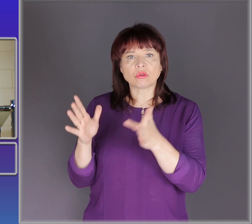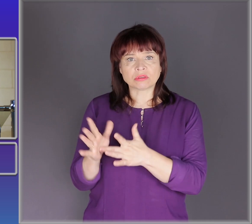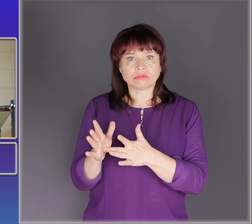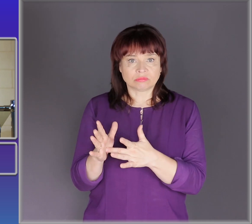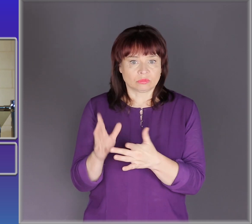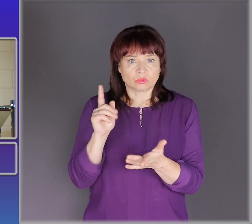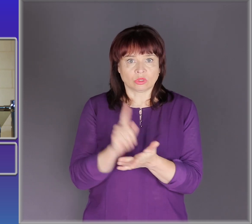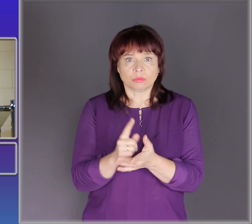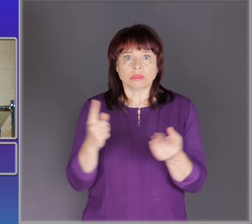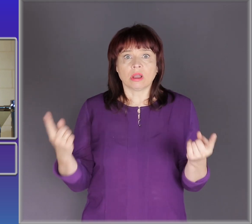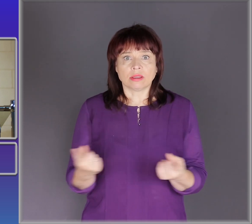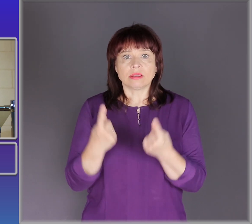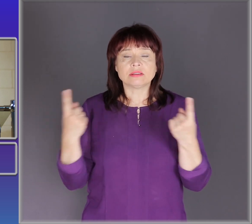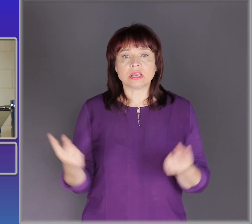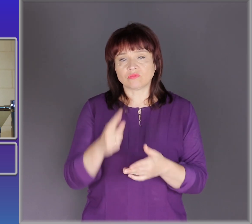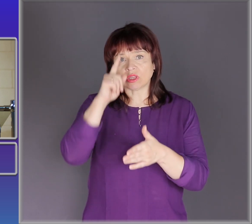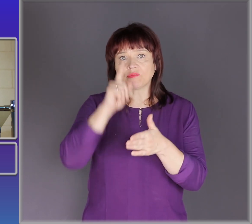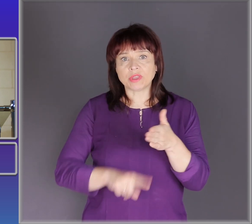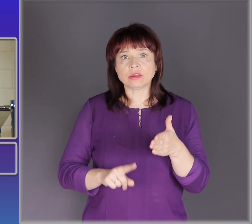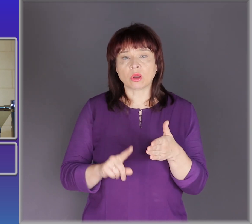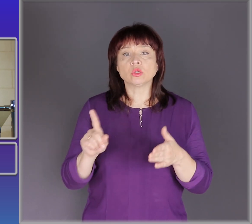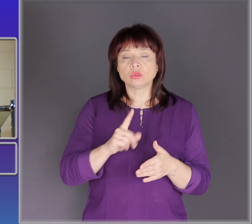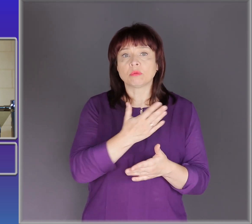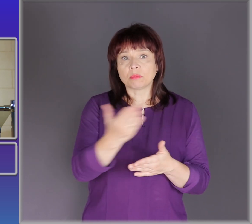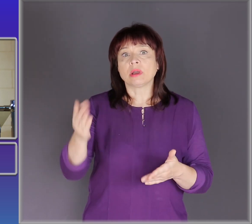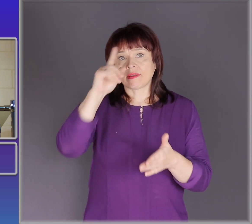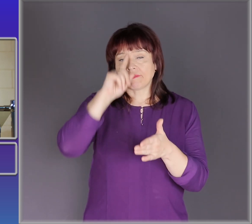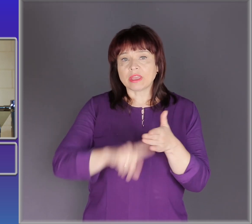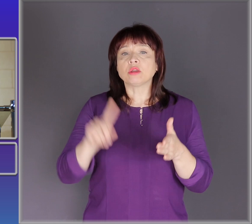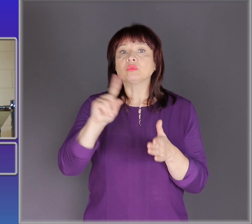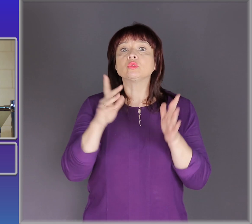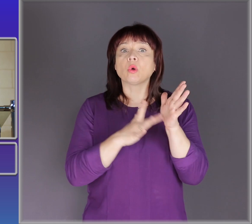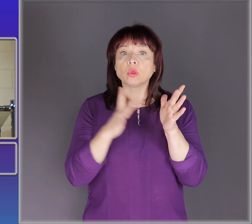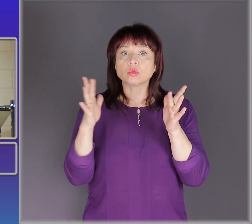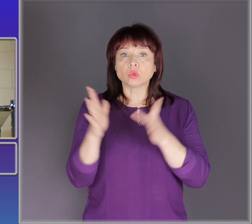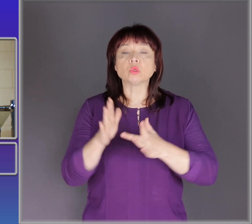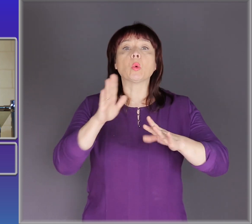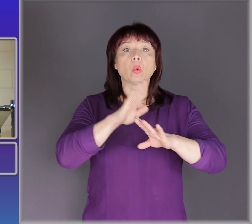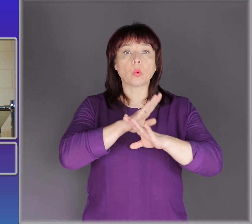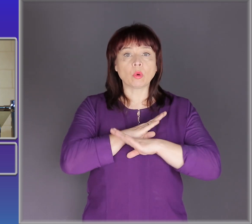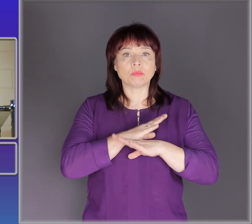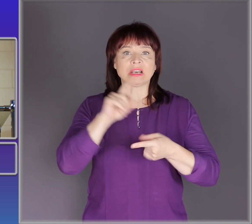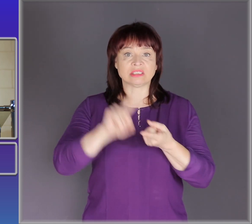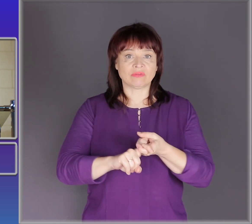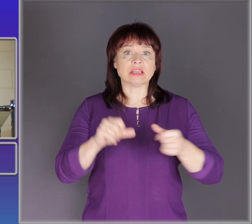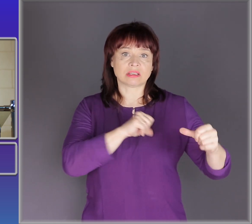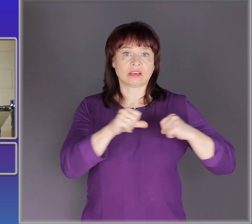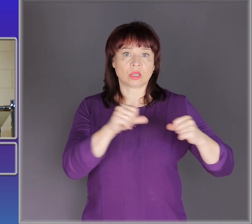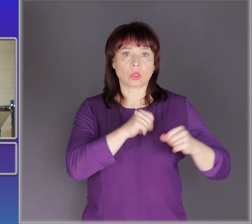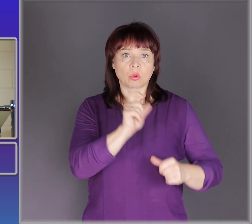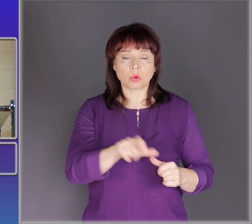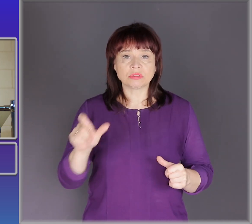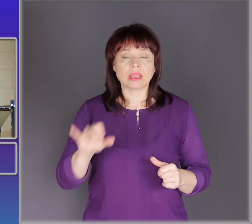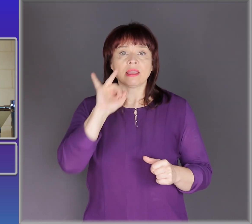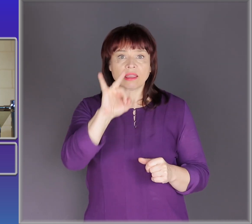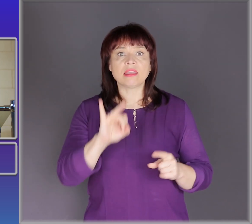достаточно естественная норма веры что мы верим что иисус христос умер за грехи людей